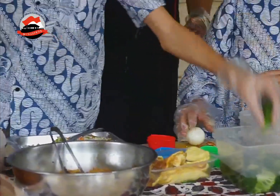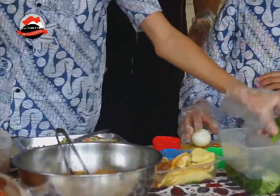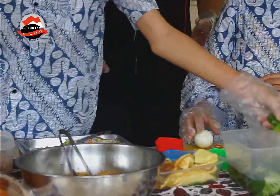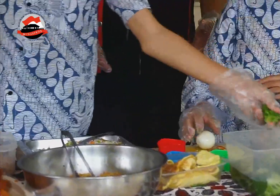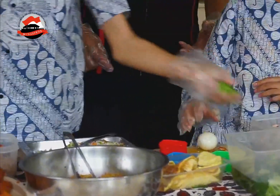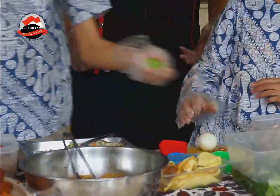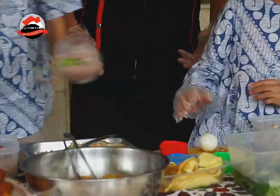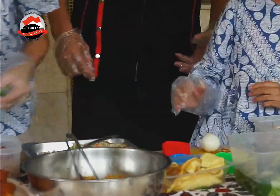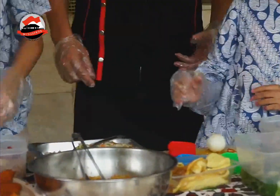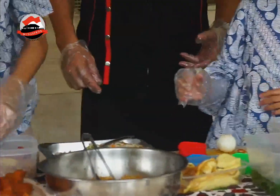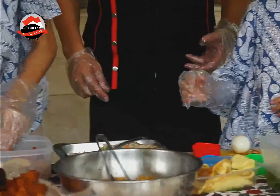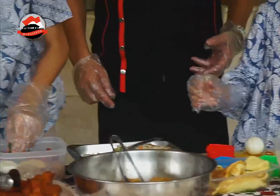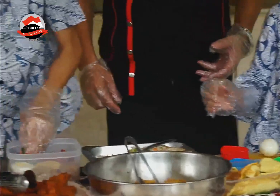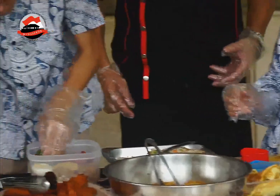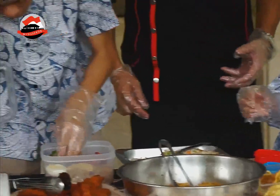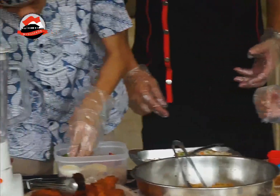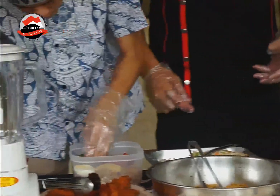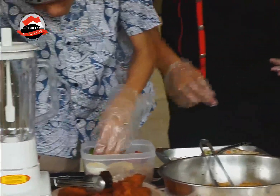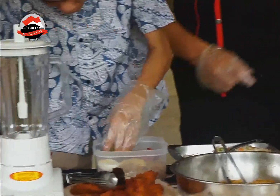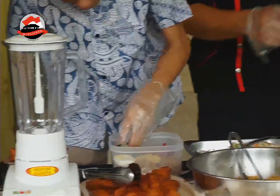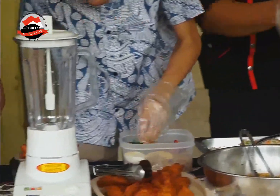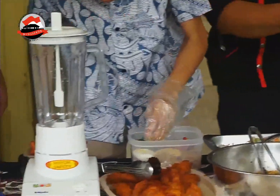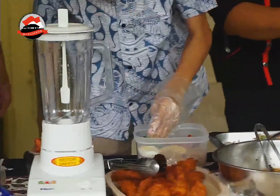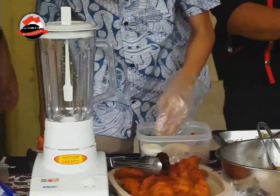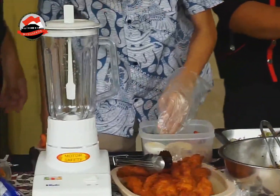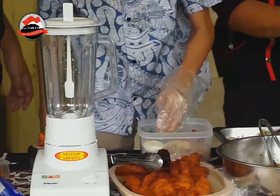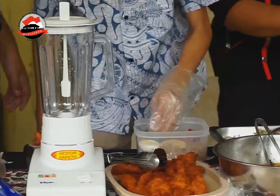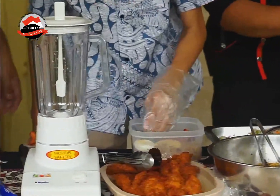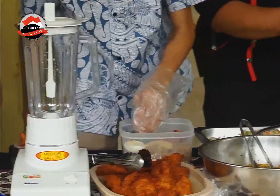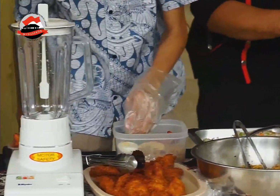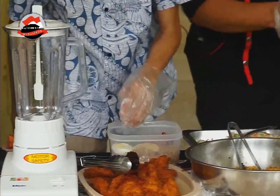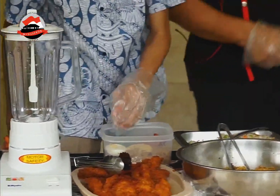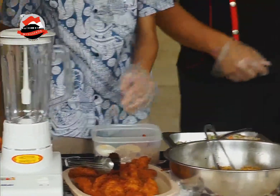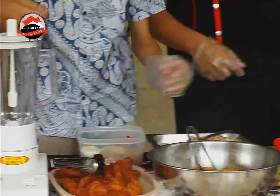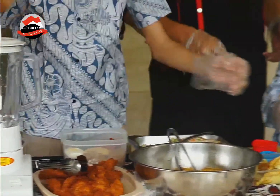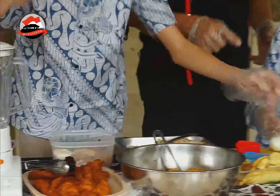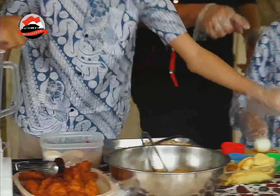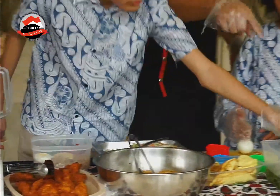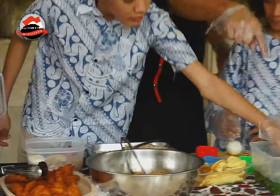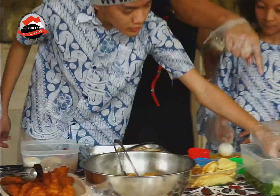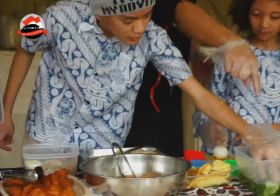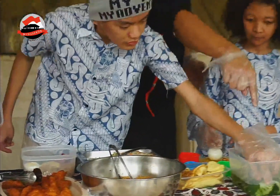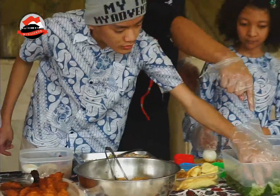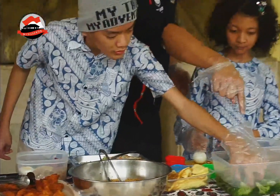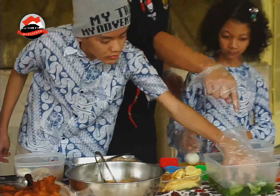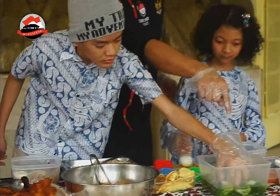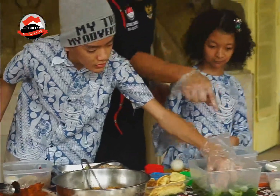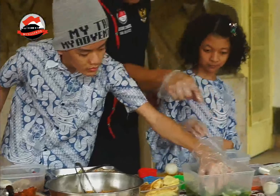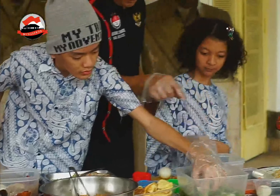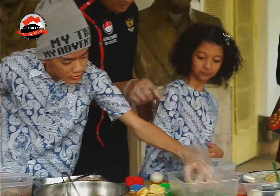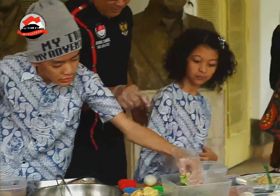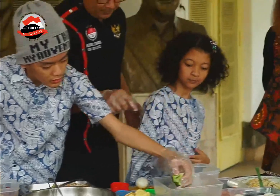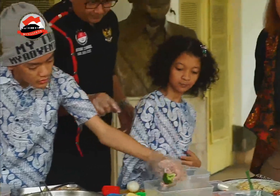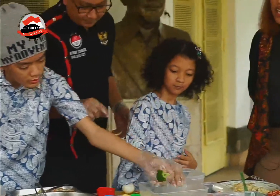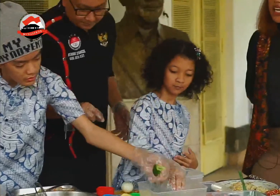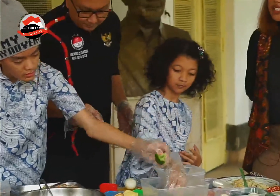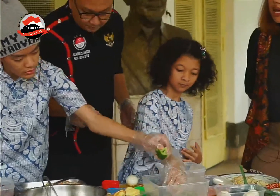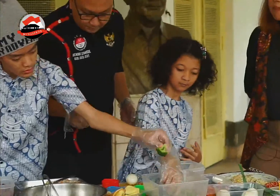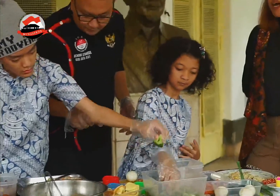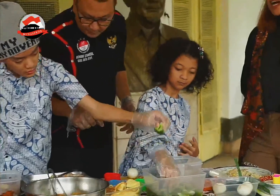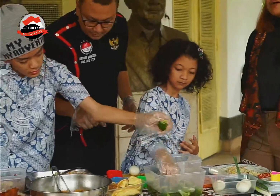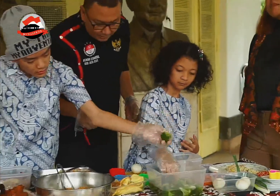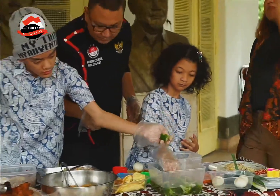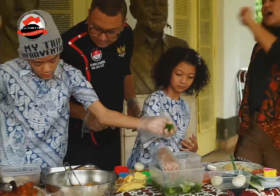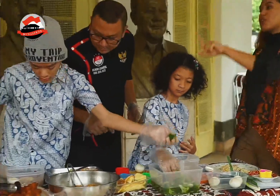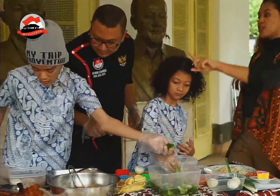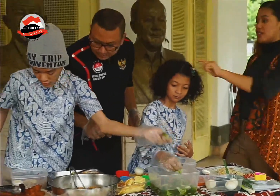Oke. Nada suka sayuran nggak? Sayur suka? Suka. Suka. Nah, Nada mau pakai ini. Coba Kak Dinda mau tanya